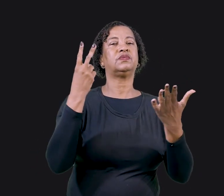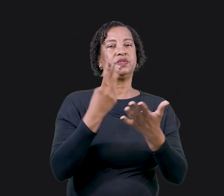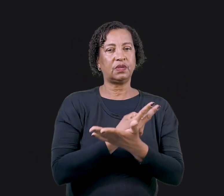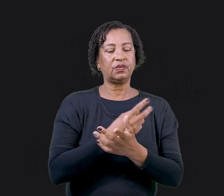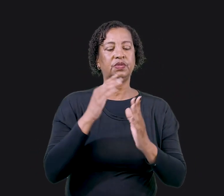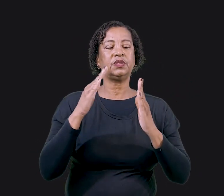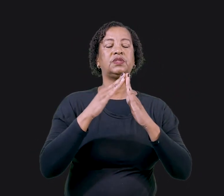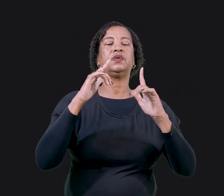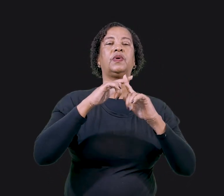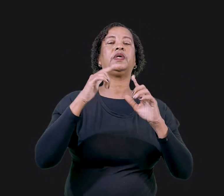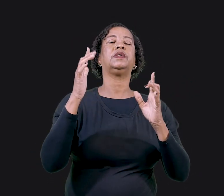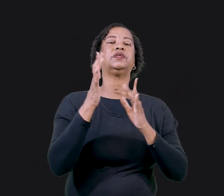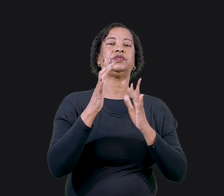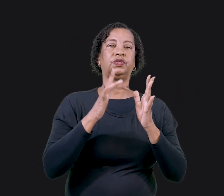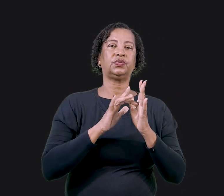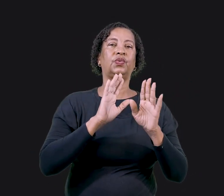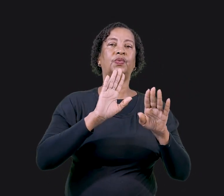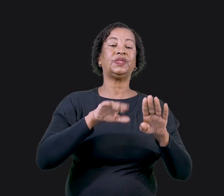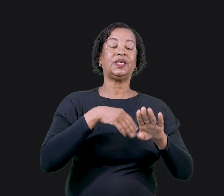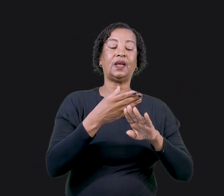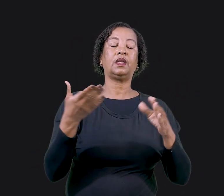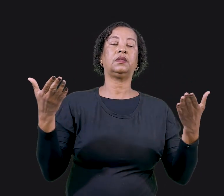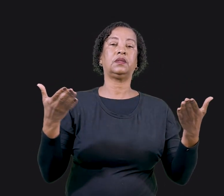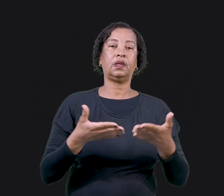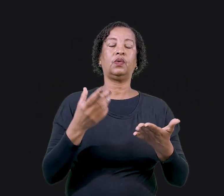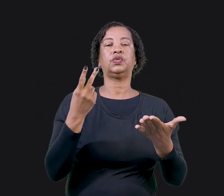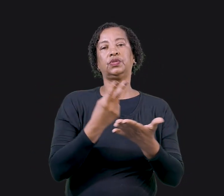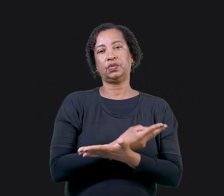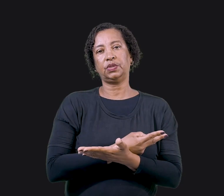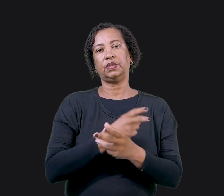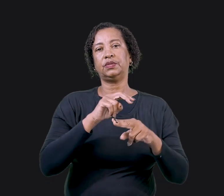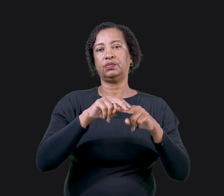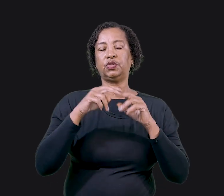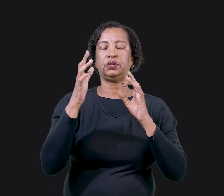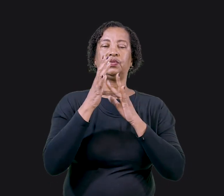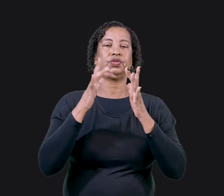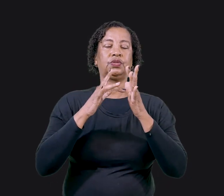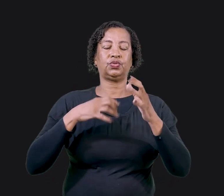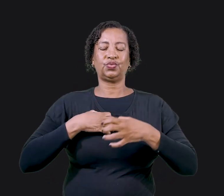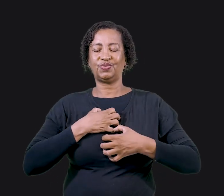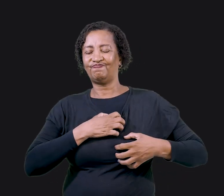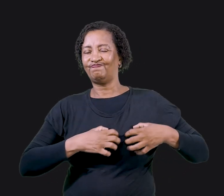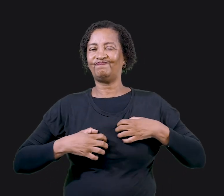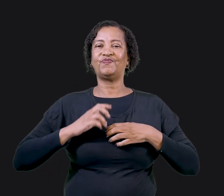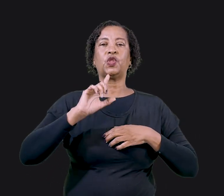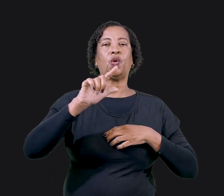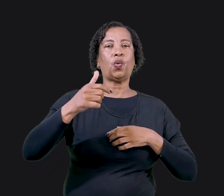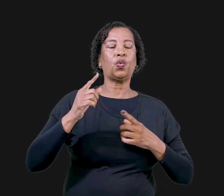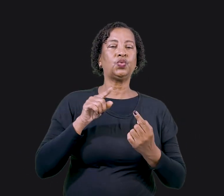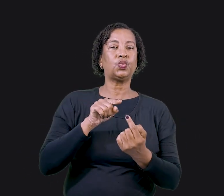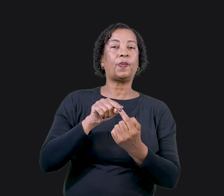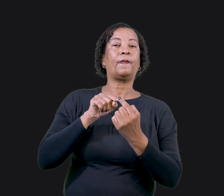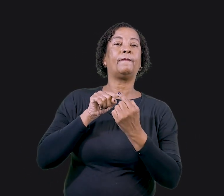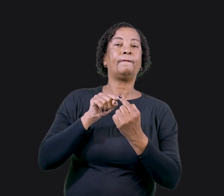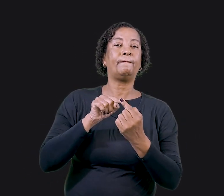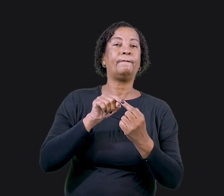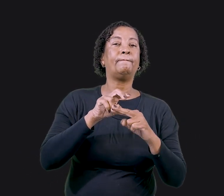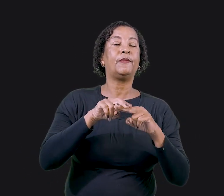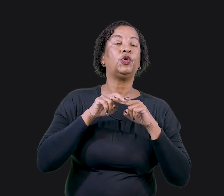de Jesus que aconteceram, e ainda acontecem em várias partes do mundo, e por isso Jesus agoniza. Outro motivo que o faz